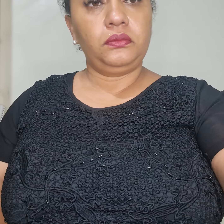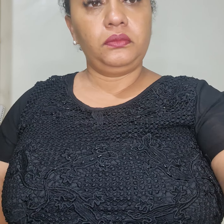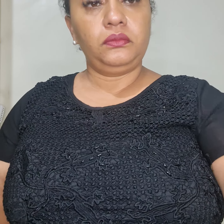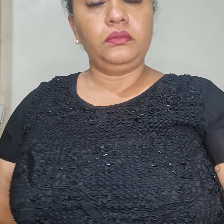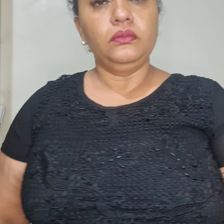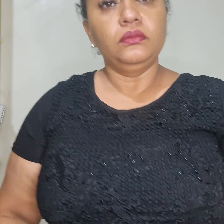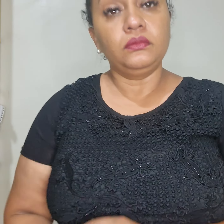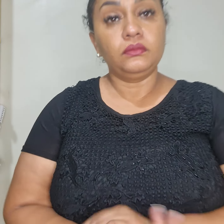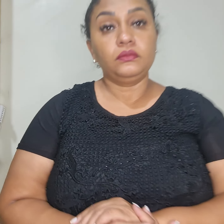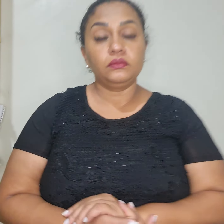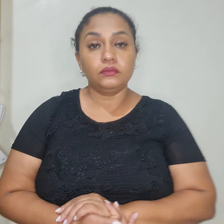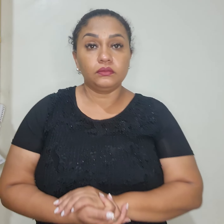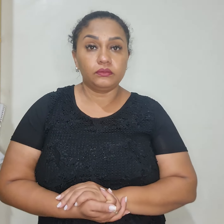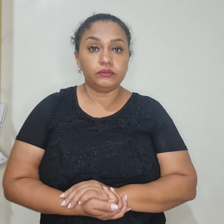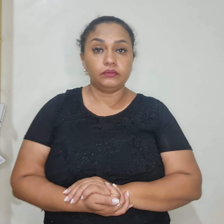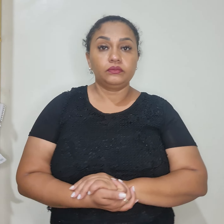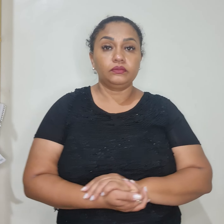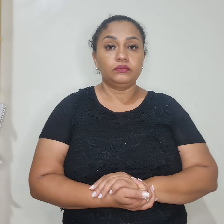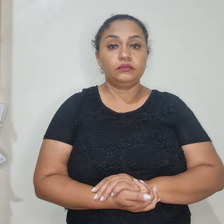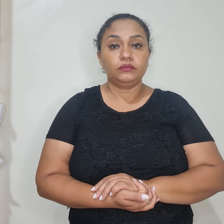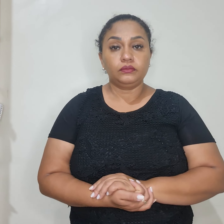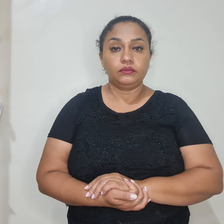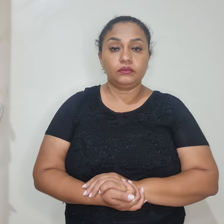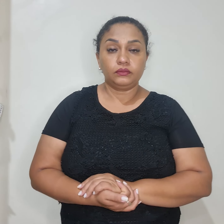TV Educa Isso, o canal da educação de Imperatriz.